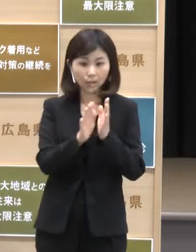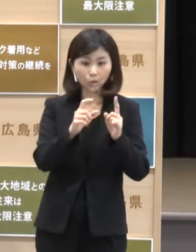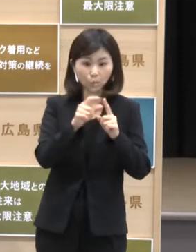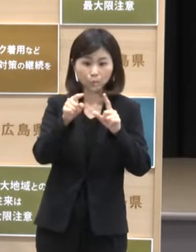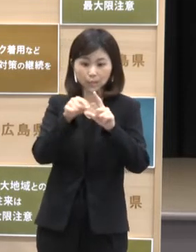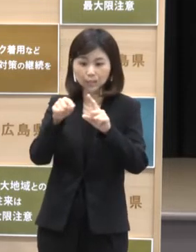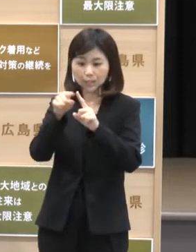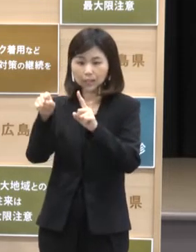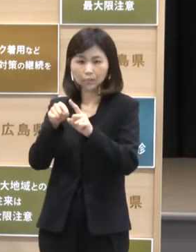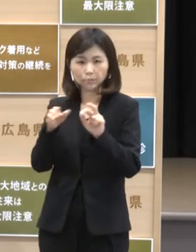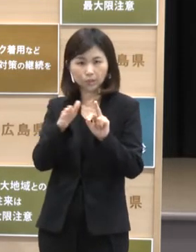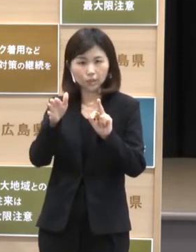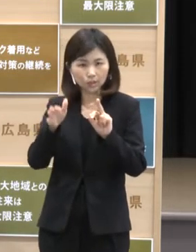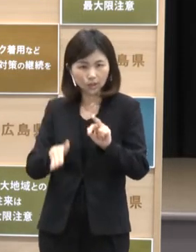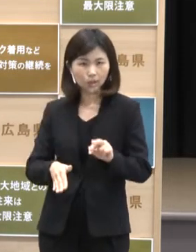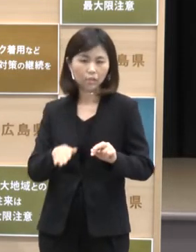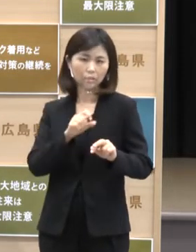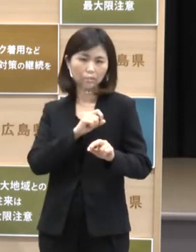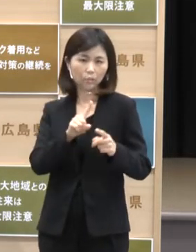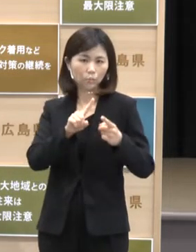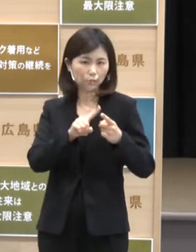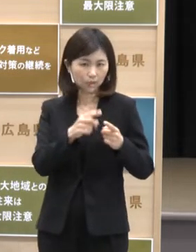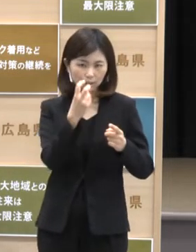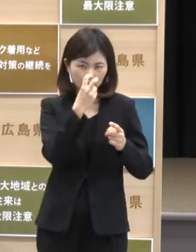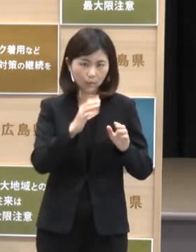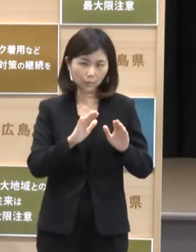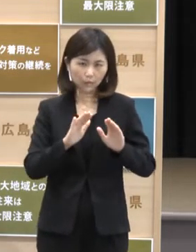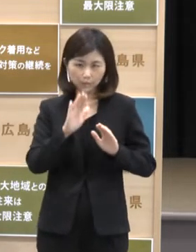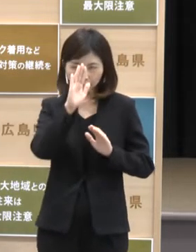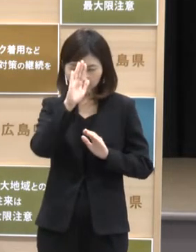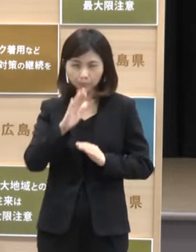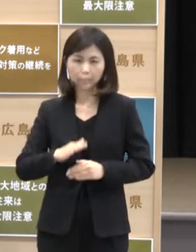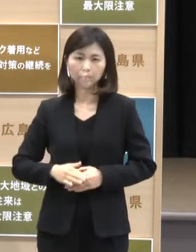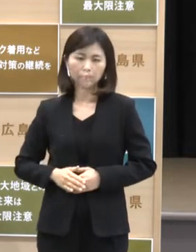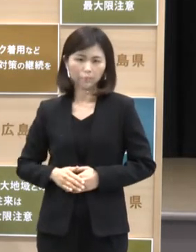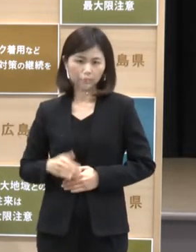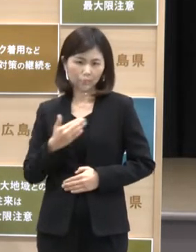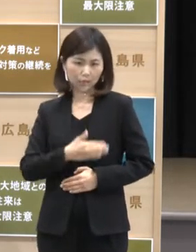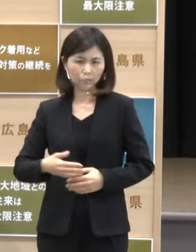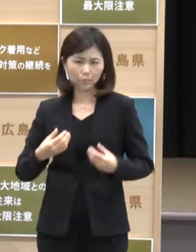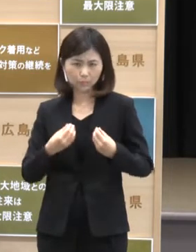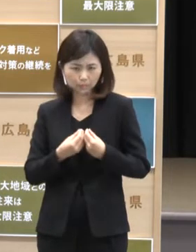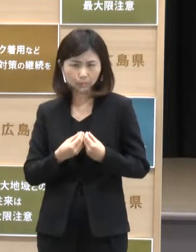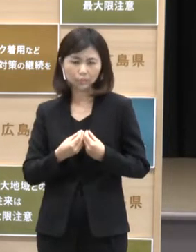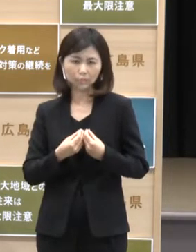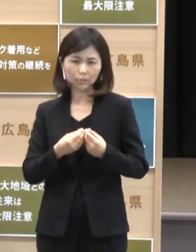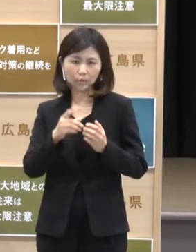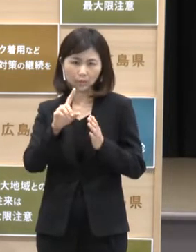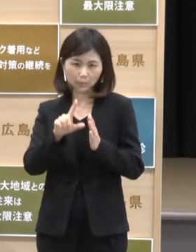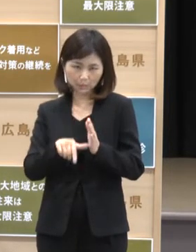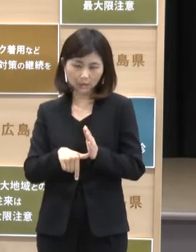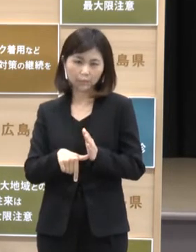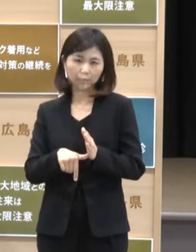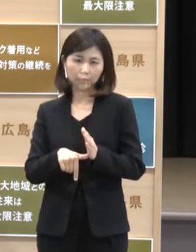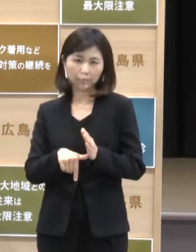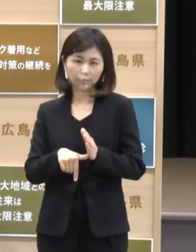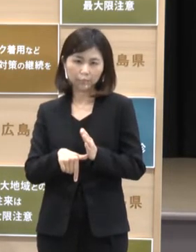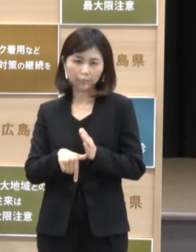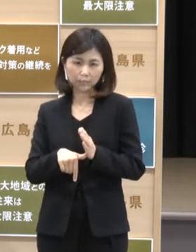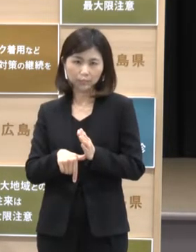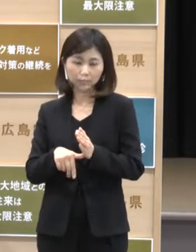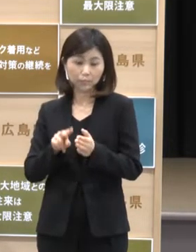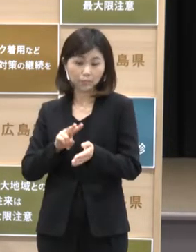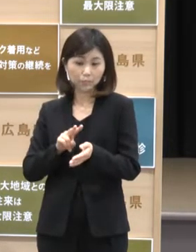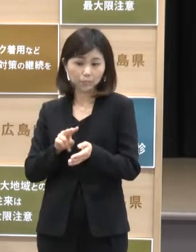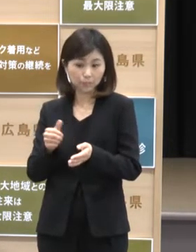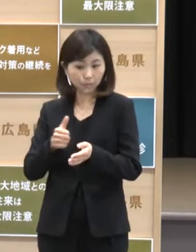的に検査を受けていただきますとともに、発熱など体調が優れないといった症状がある場合にはですね、かかりつけの医